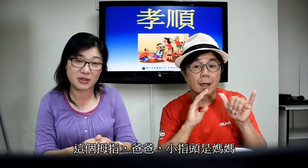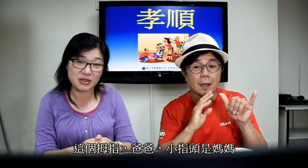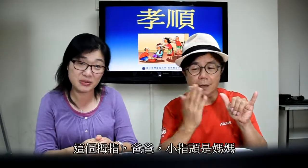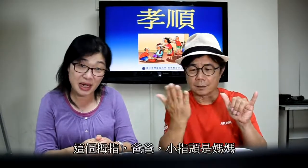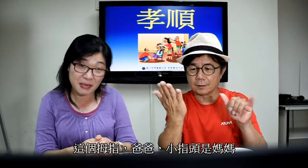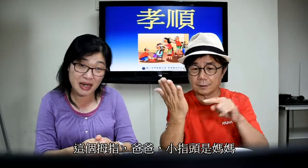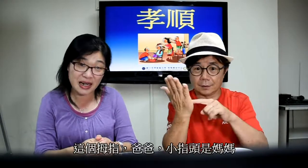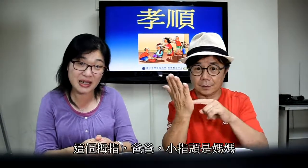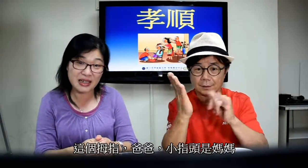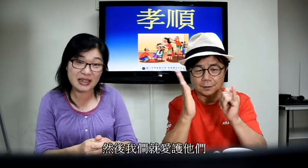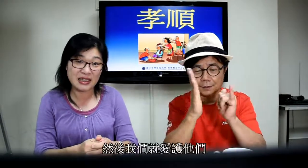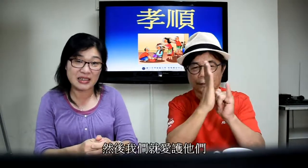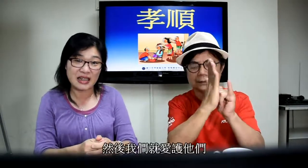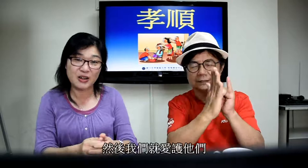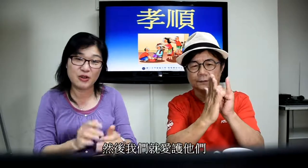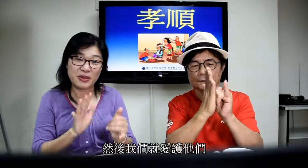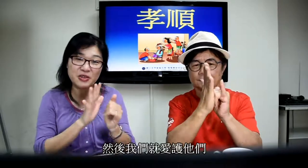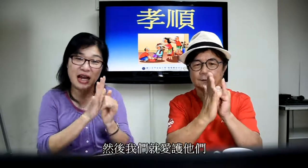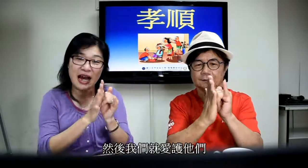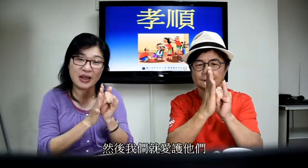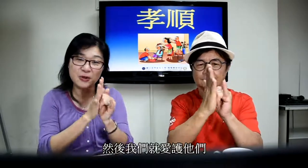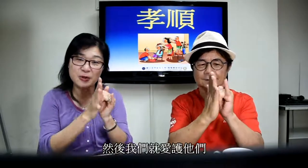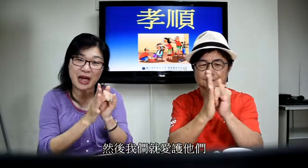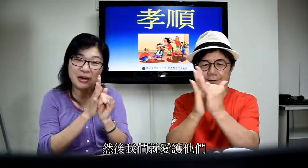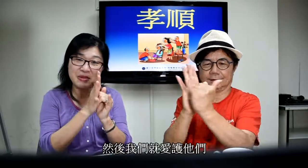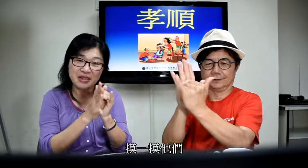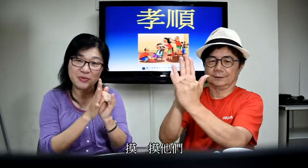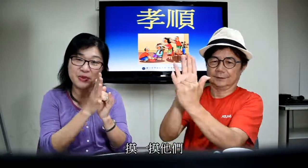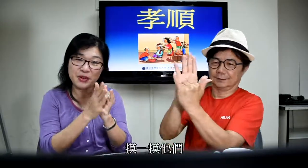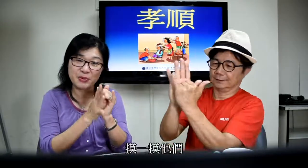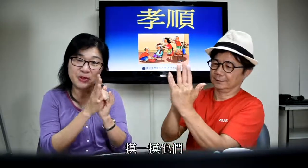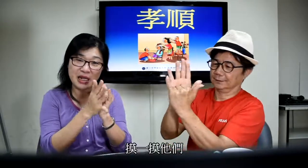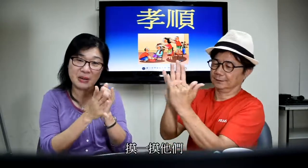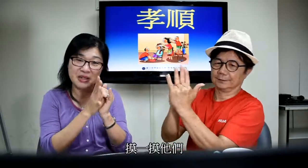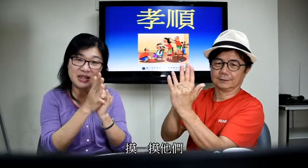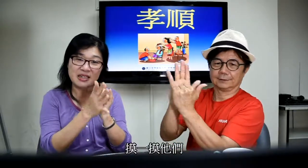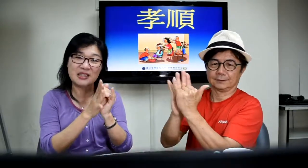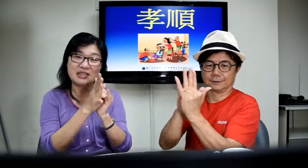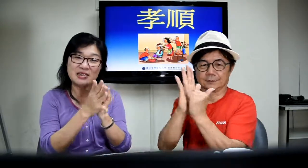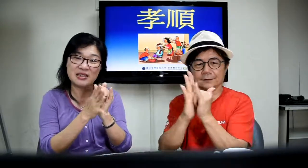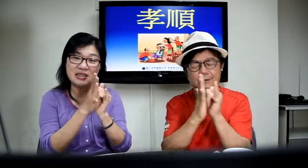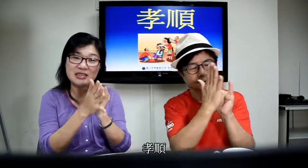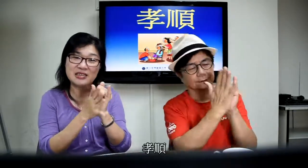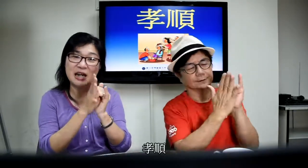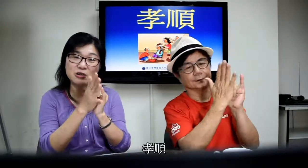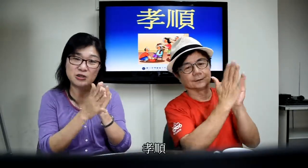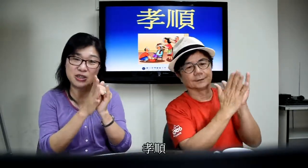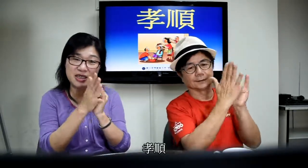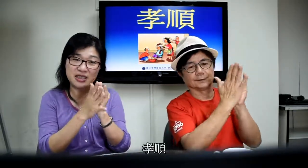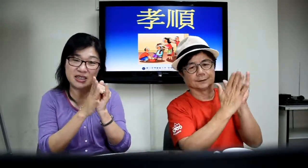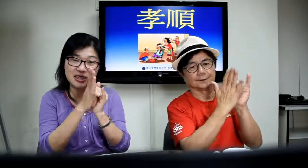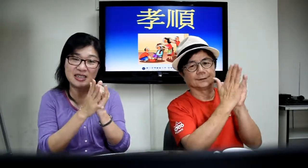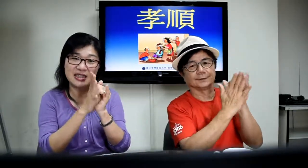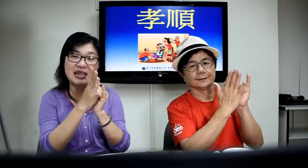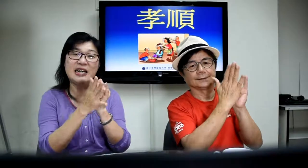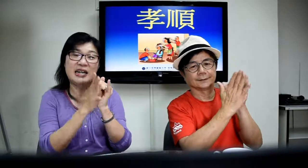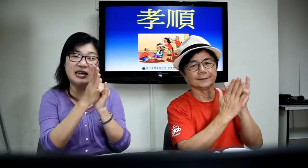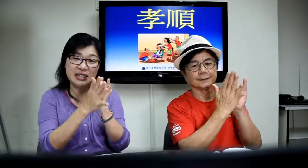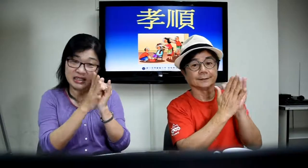妈妈，然后我们就爱护他们，摸一摸他们， 孝顺，